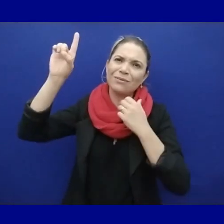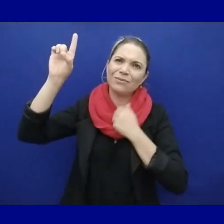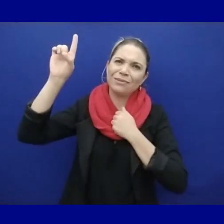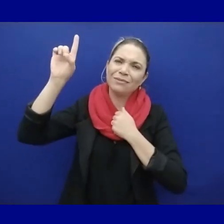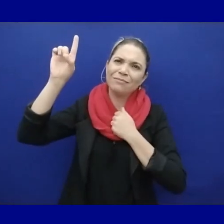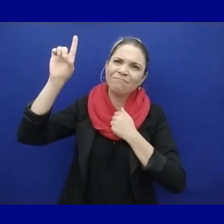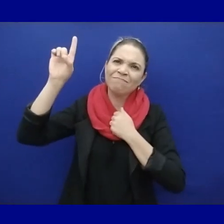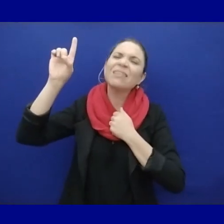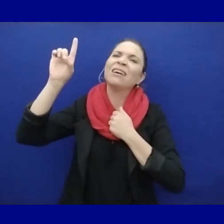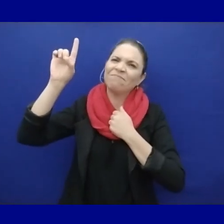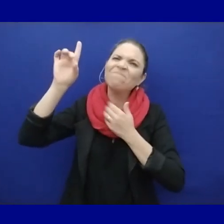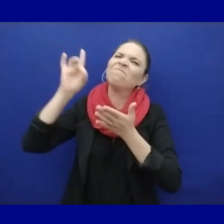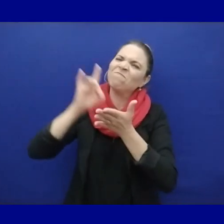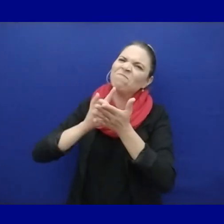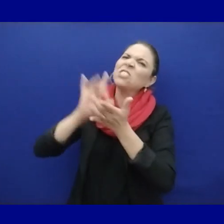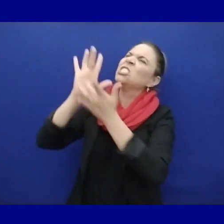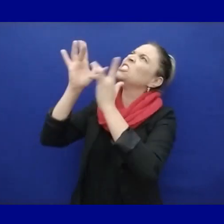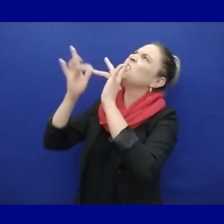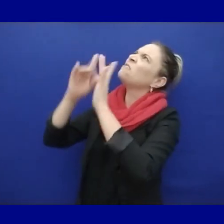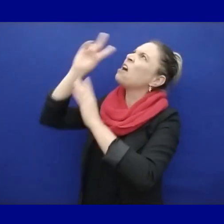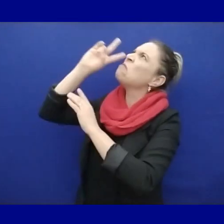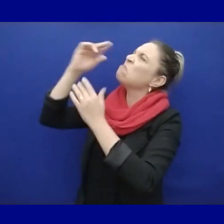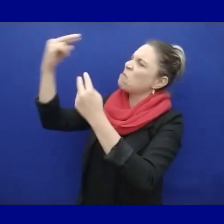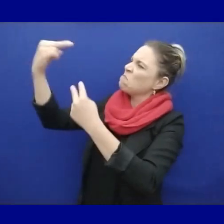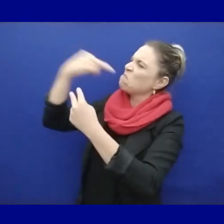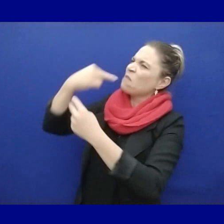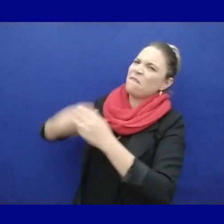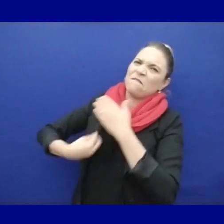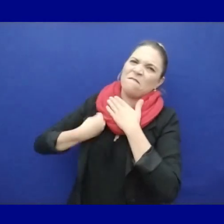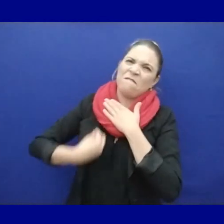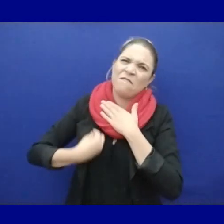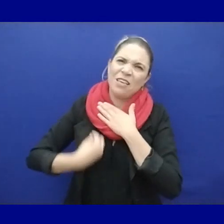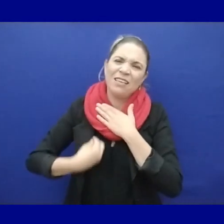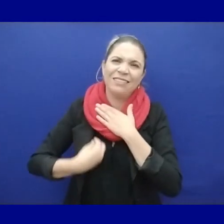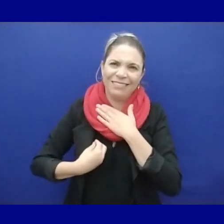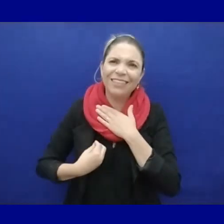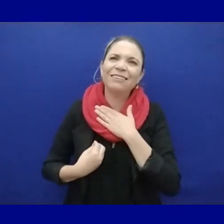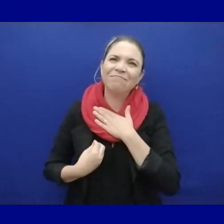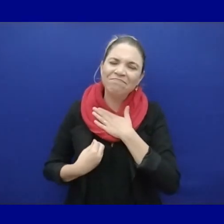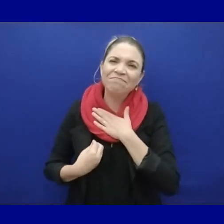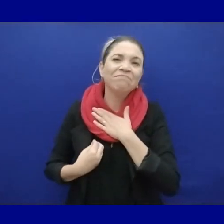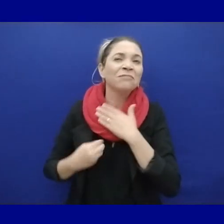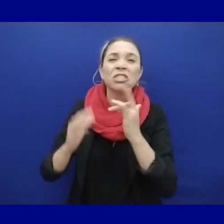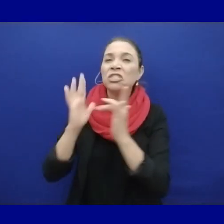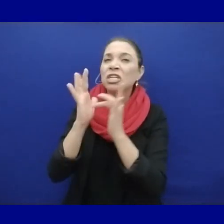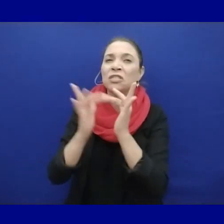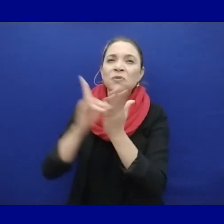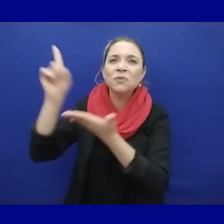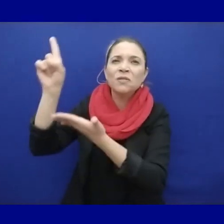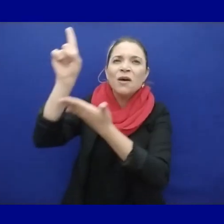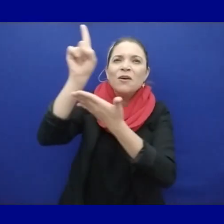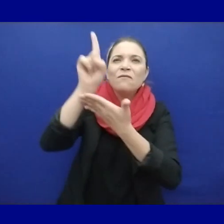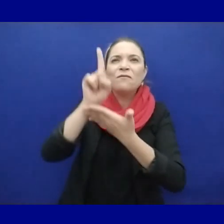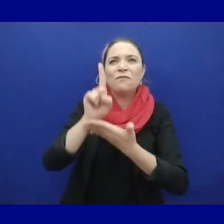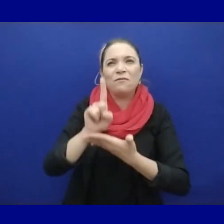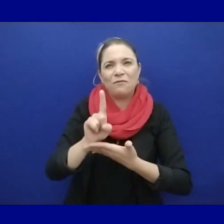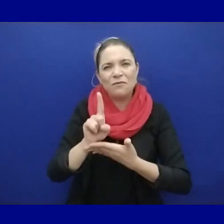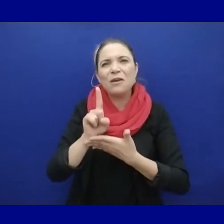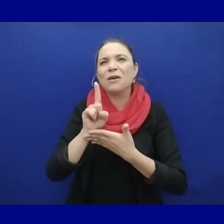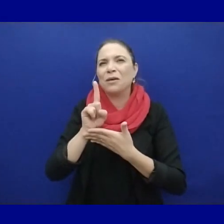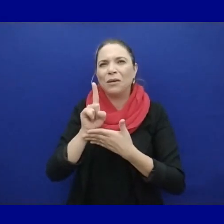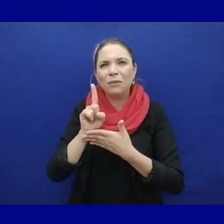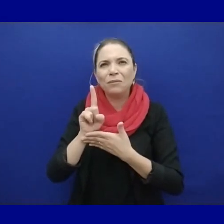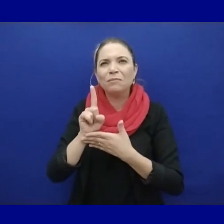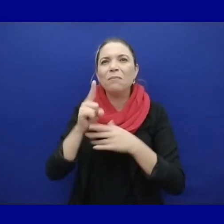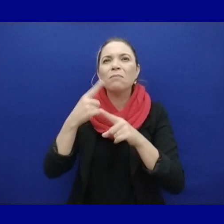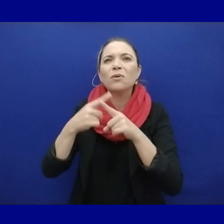que Deus lembrou-se de nós vindo a esse mundo na pessoa de Jesus. Jesus conhece toda a